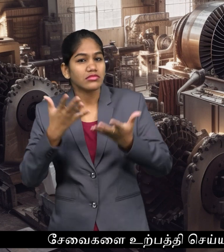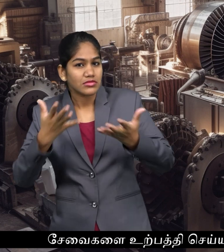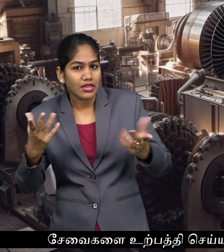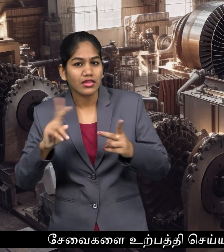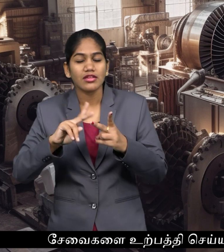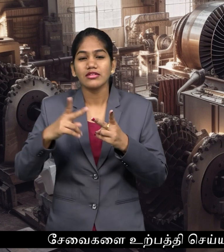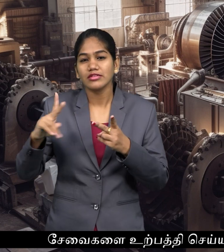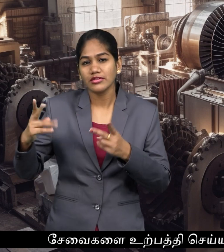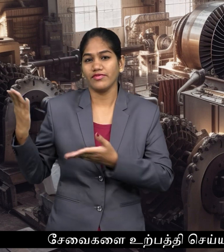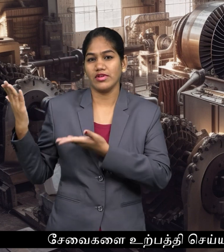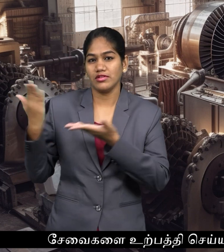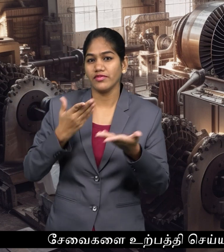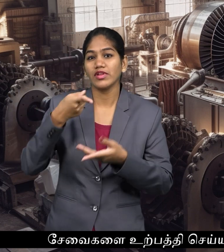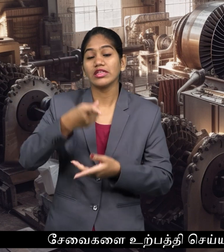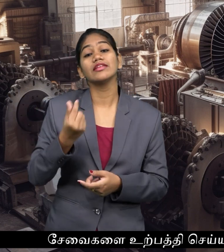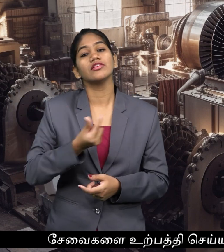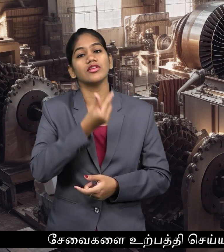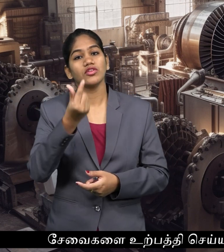ஆகும்.